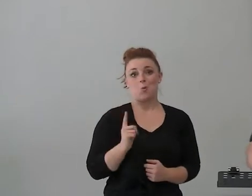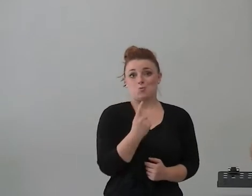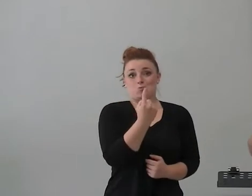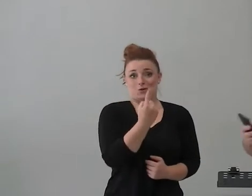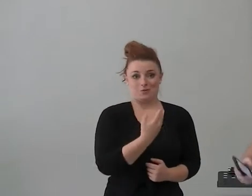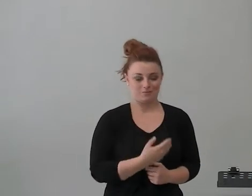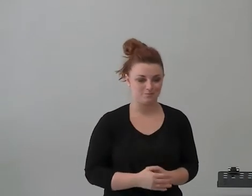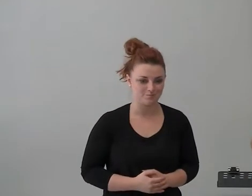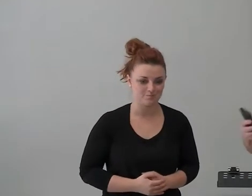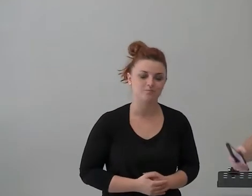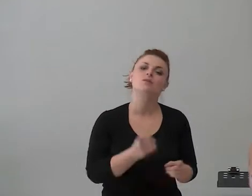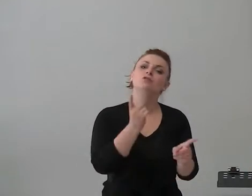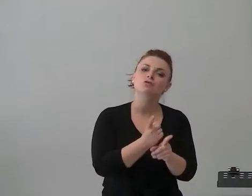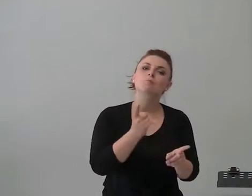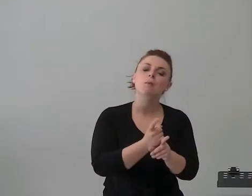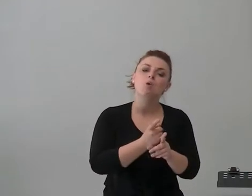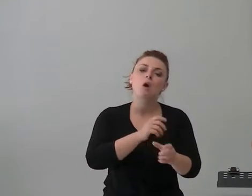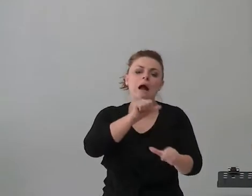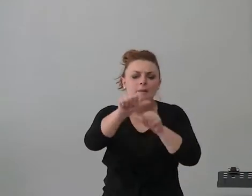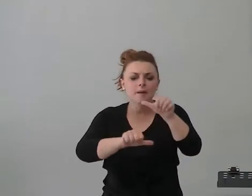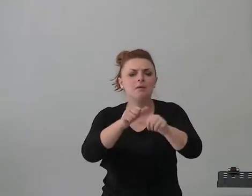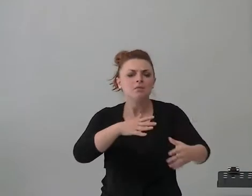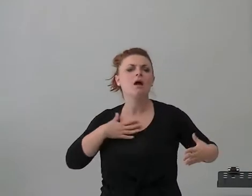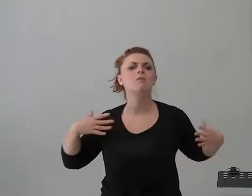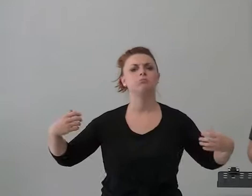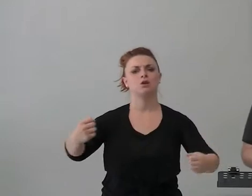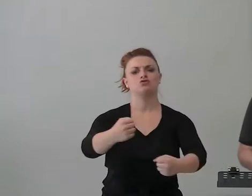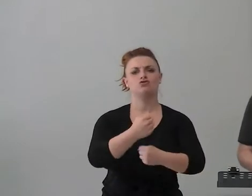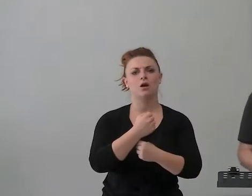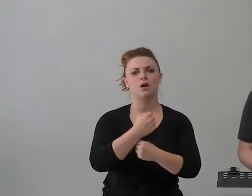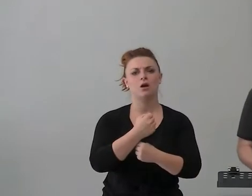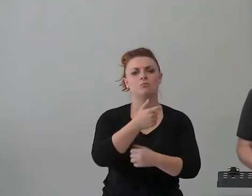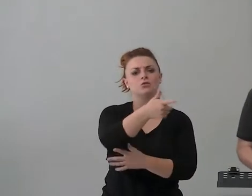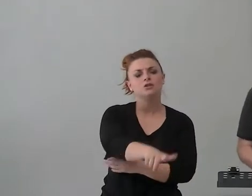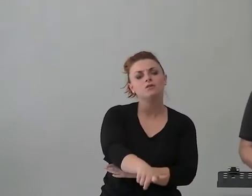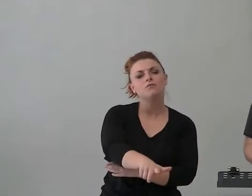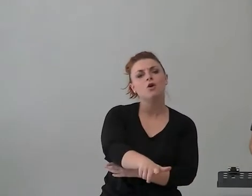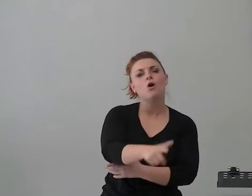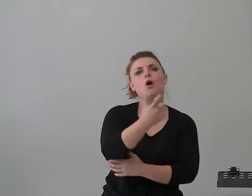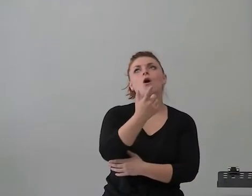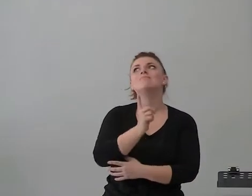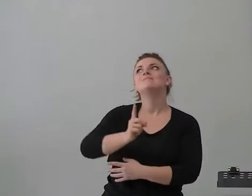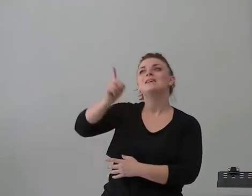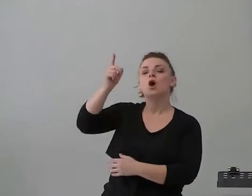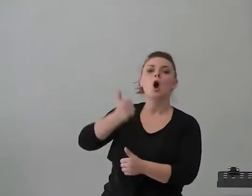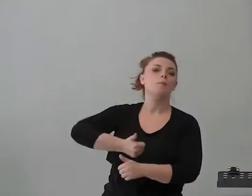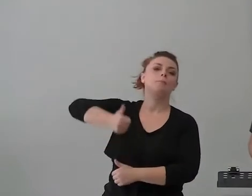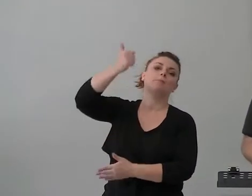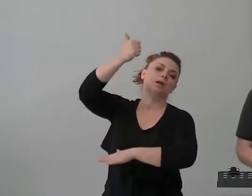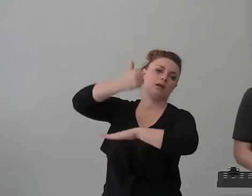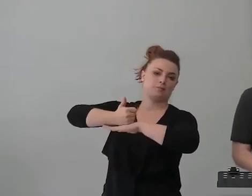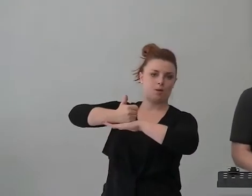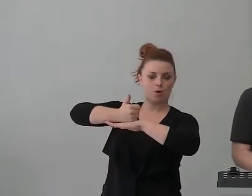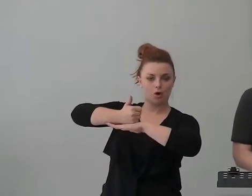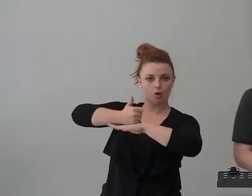Dobbiamo abbracciare i cambiamenti, dobbiamo fare del tutto per mettere Dio e non i nostri rituali, i nostri abitudini